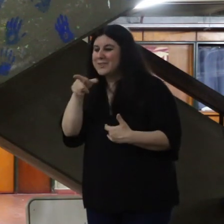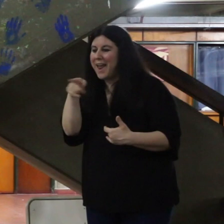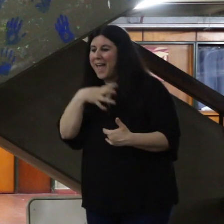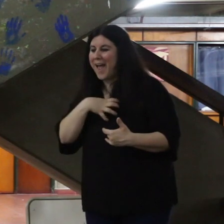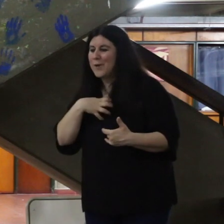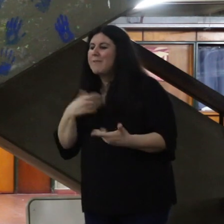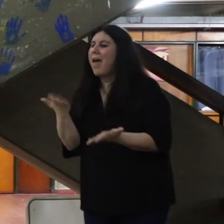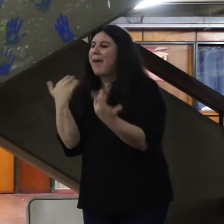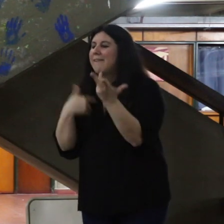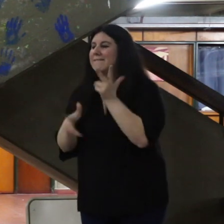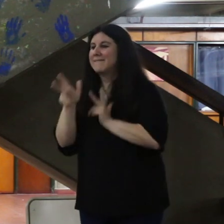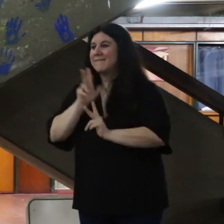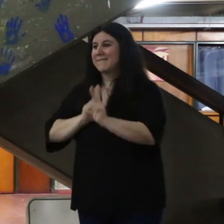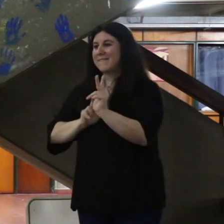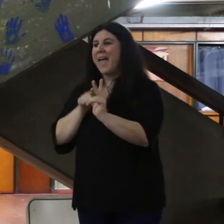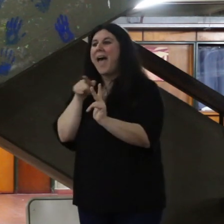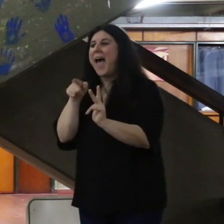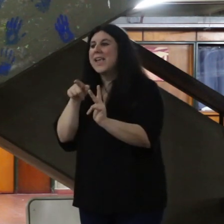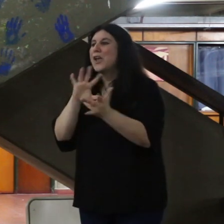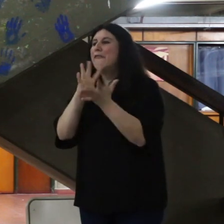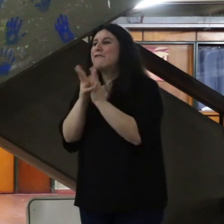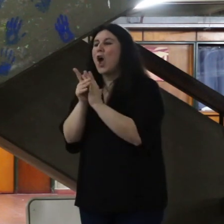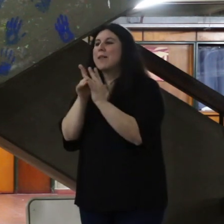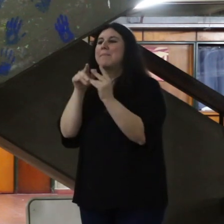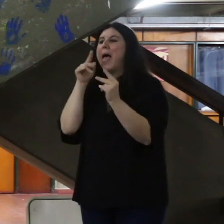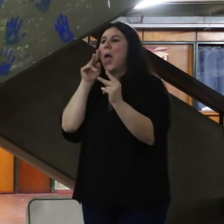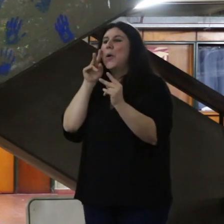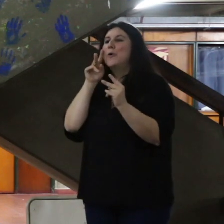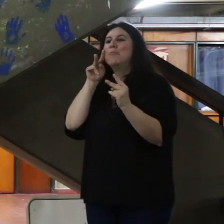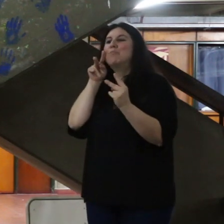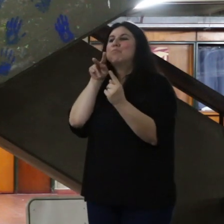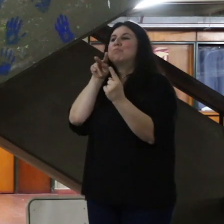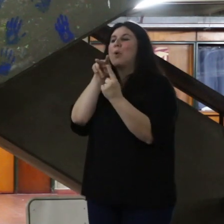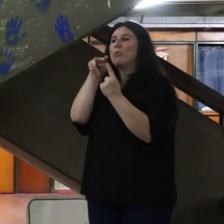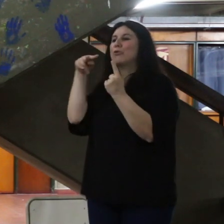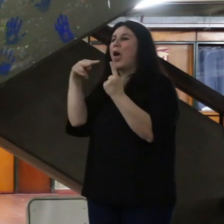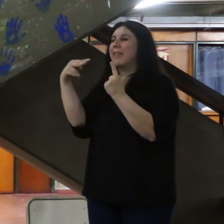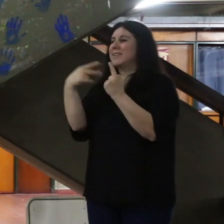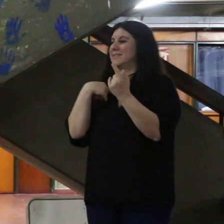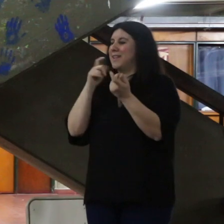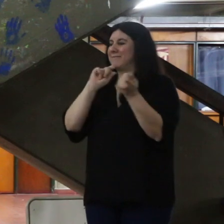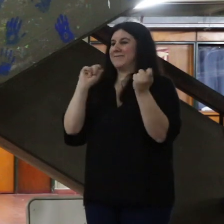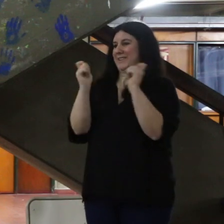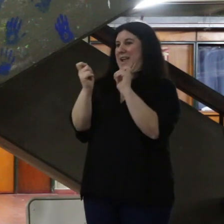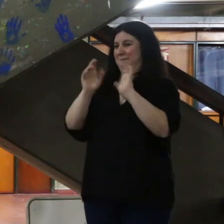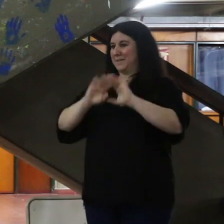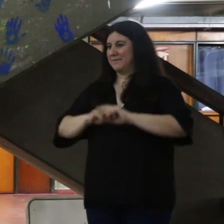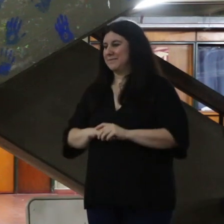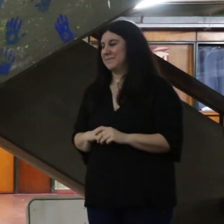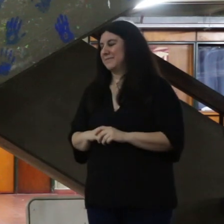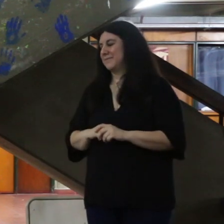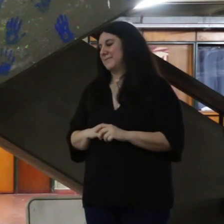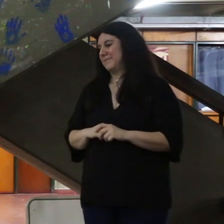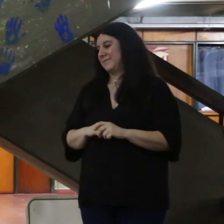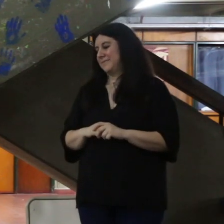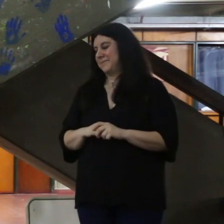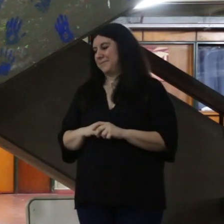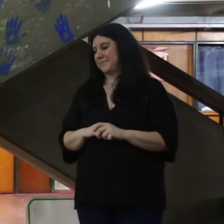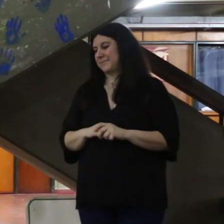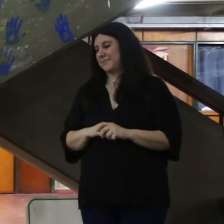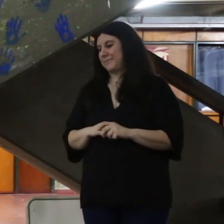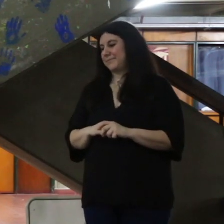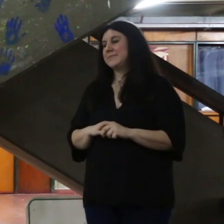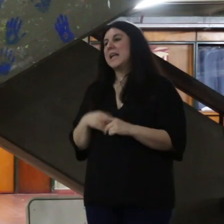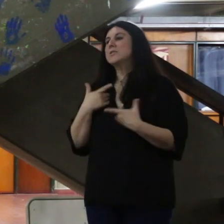Entonces, cambia radicalmente la escuela que podemos construir, ¿sí?, ese es